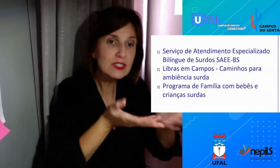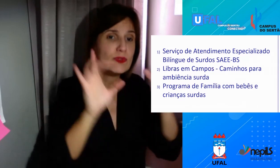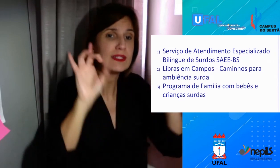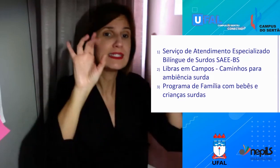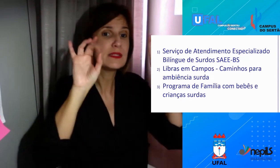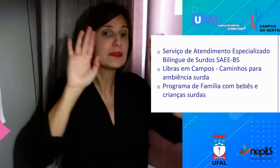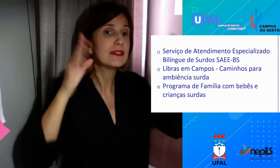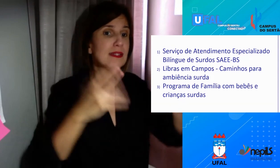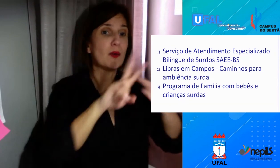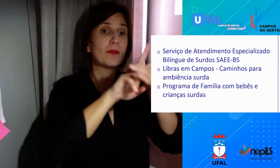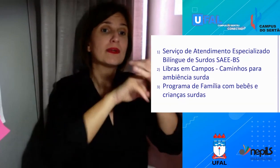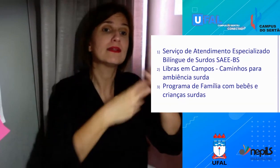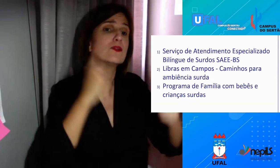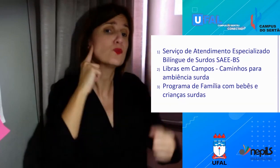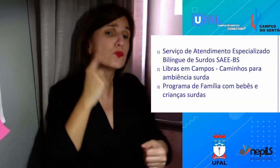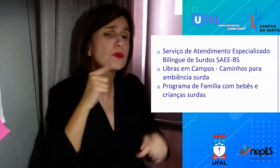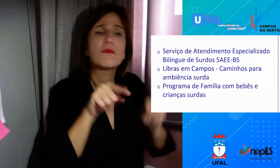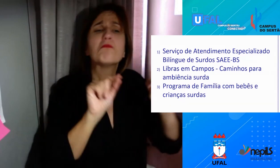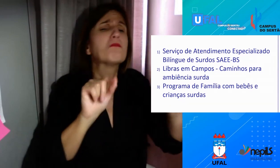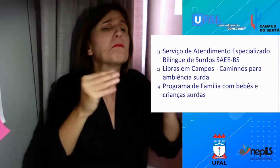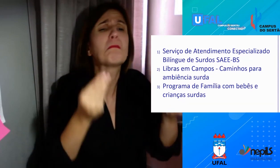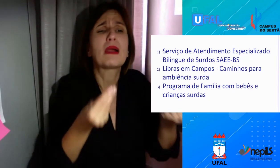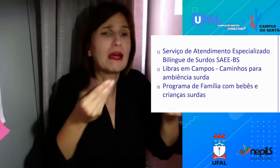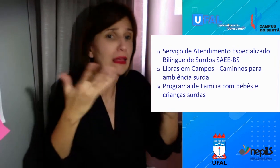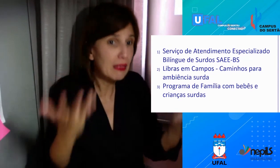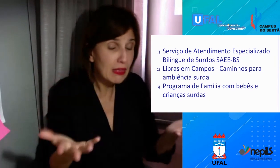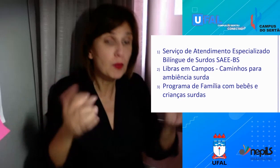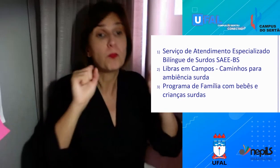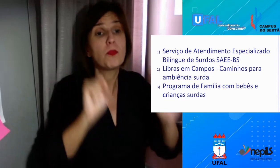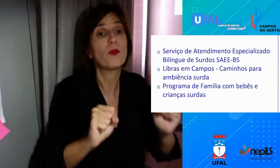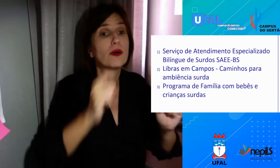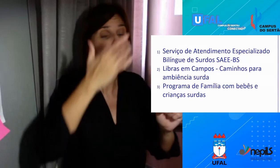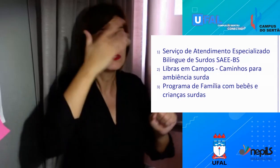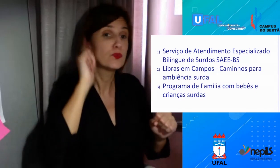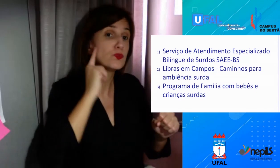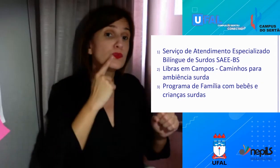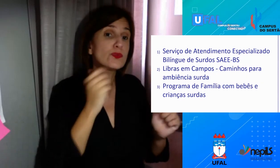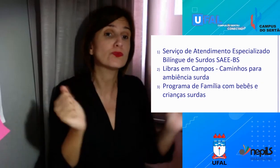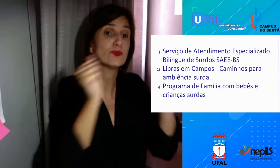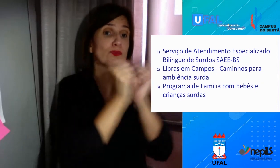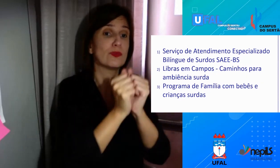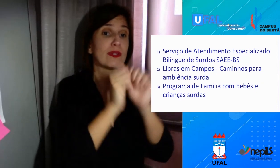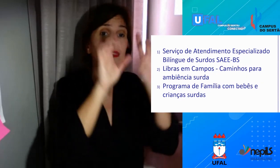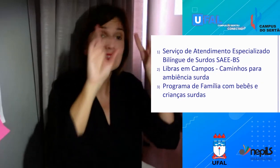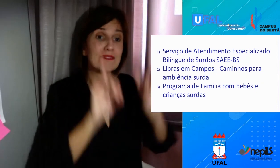nós também precisamos pensar no Serviço de Atendimento Especializado Bilíngue de Surdos,